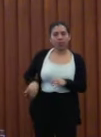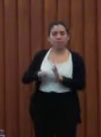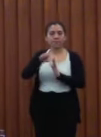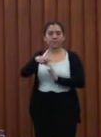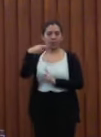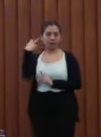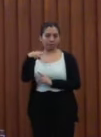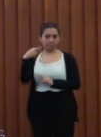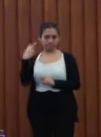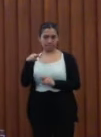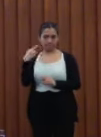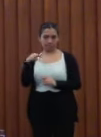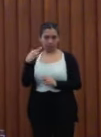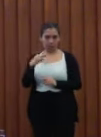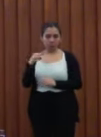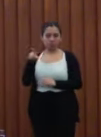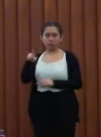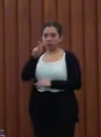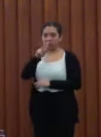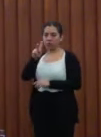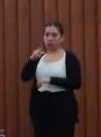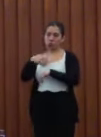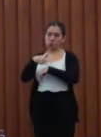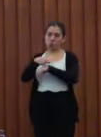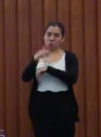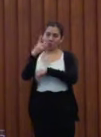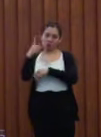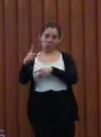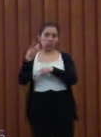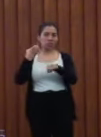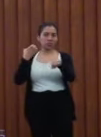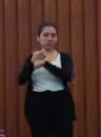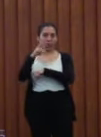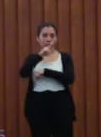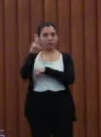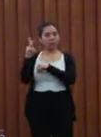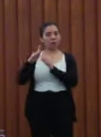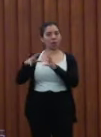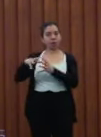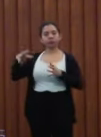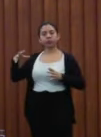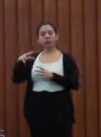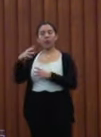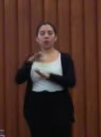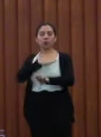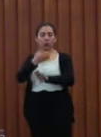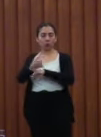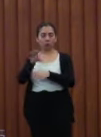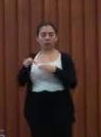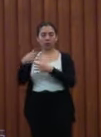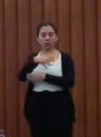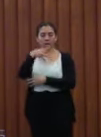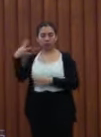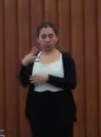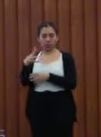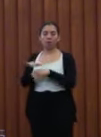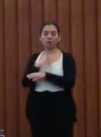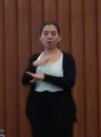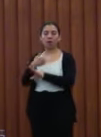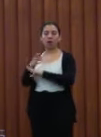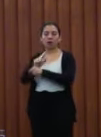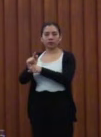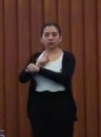Veracruz, que como dice Alejandro, mantiene el número 1 todavía en los casos de violencia por homofobia. Entonces podemos seleccionar los casos